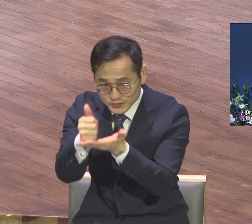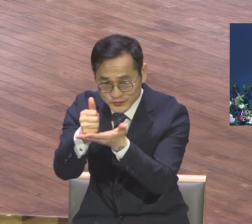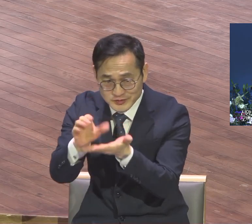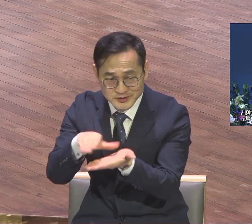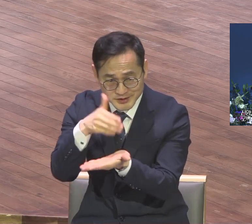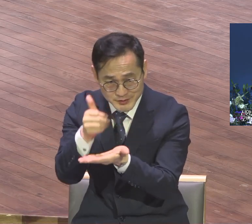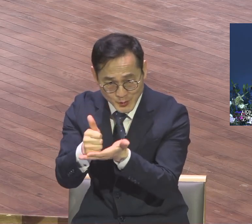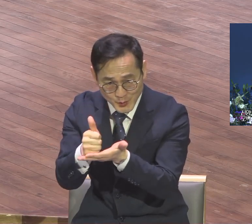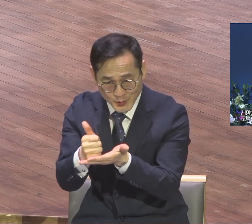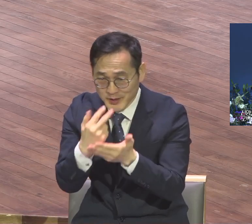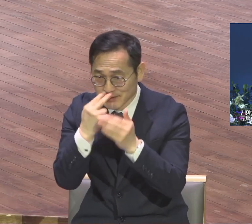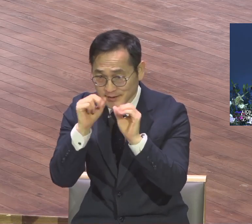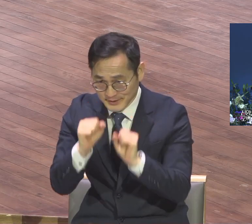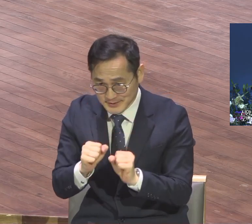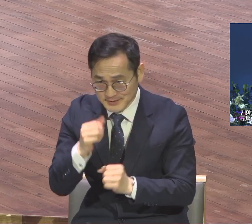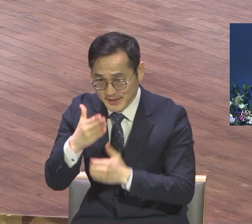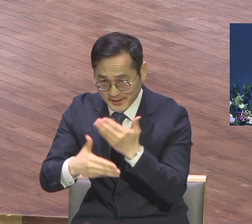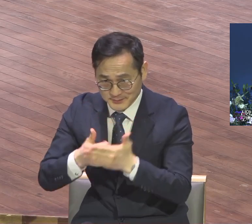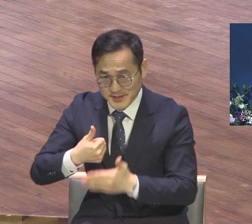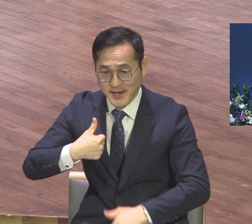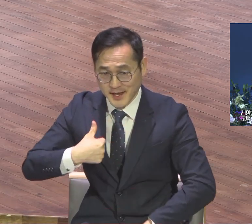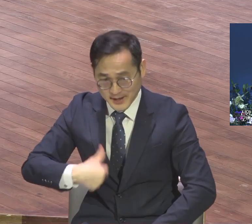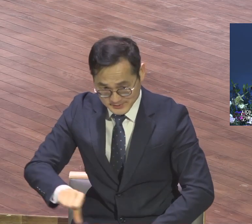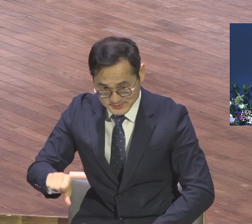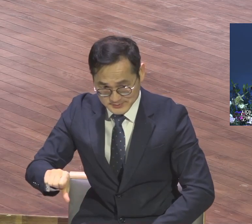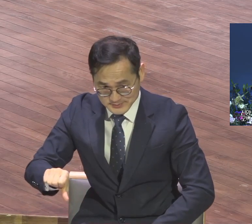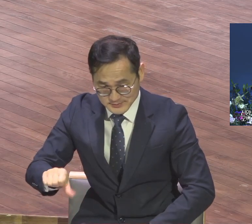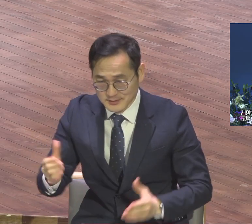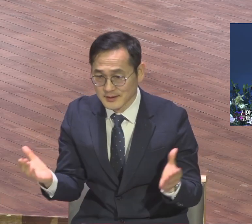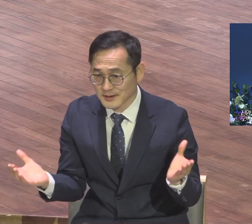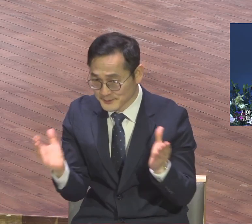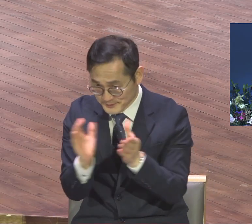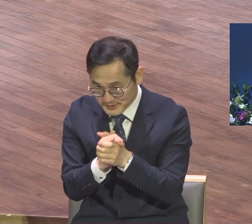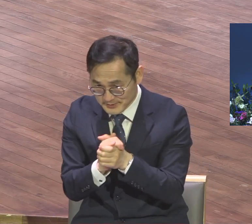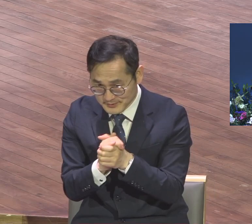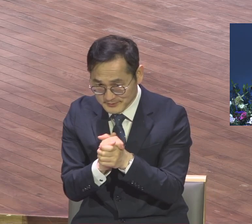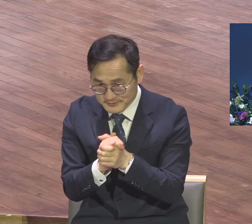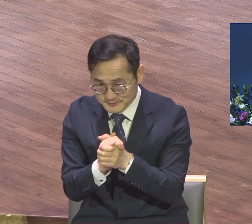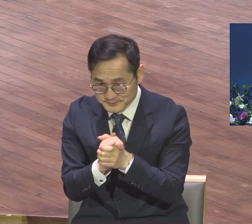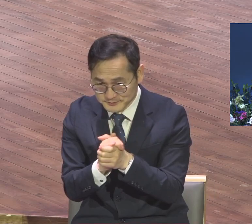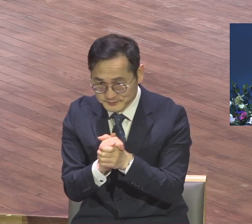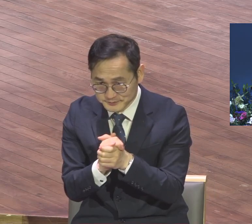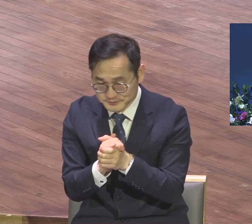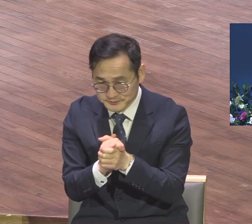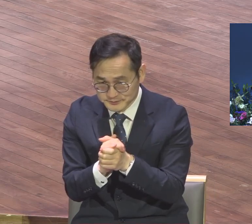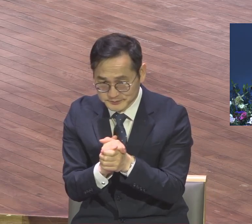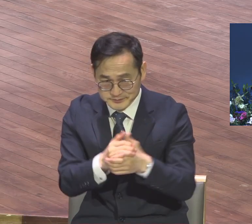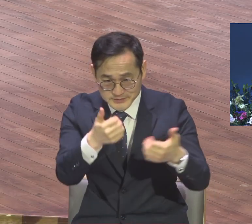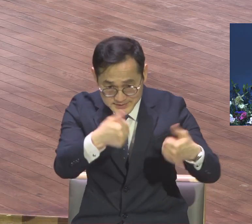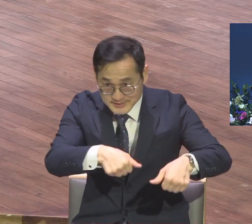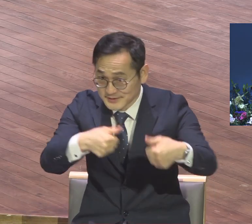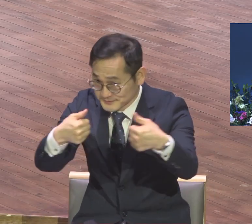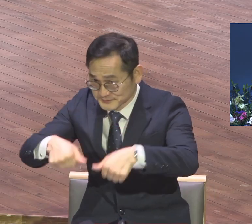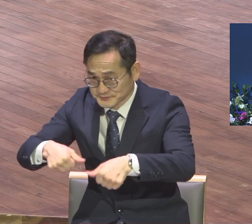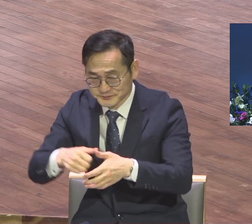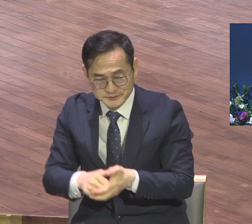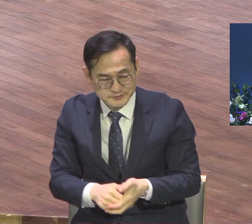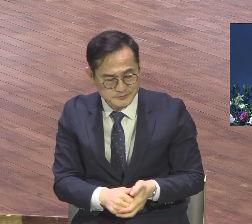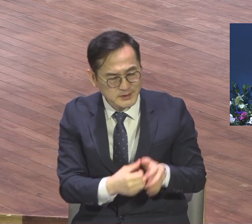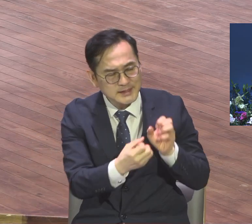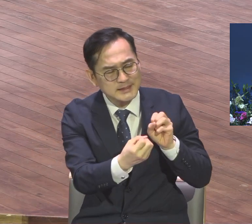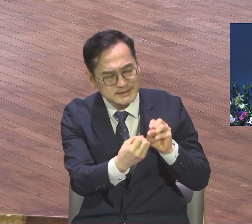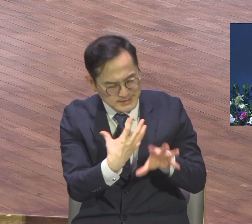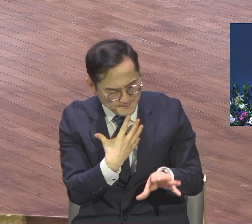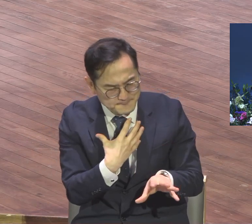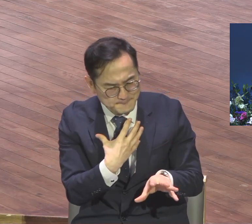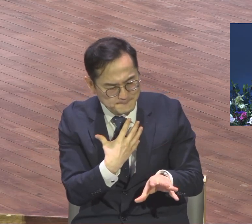그리스도시요 살아계신 하나님의 아들이십니다. 아멘. 우리 해외 성도들도 같이 서로 다 인사합시다.